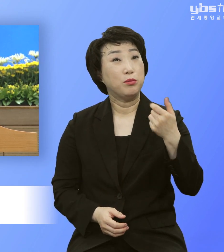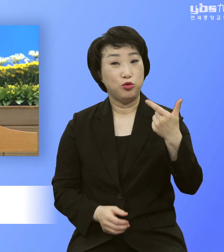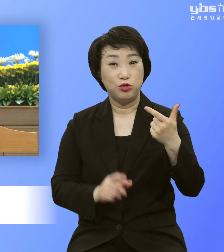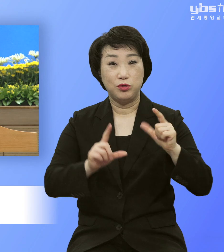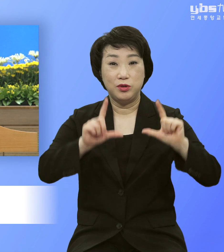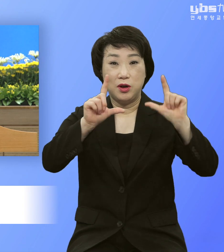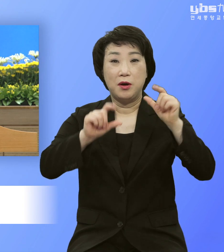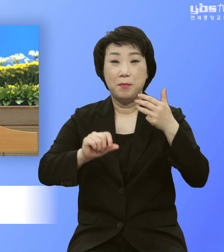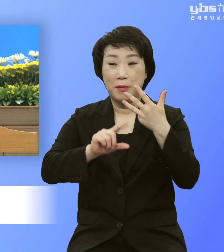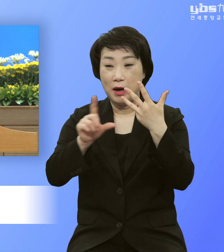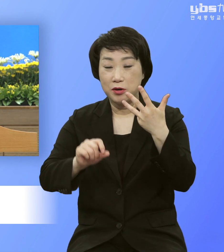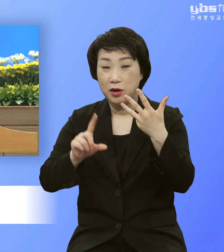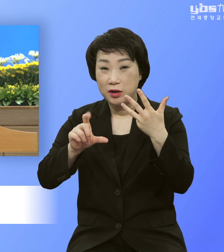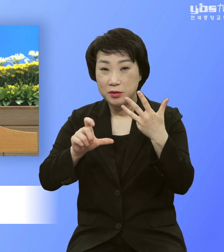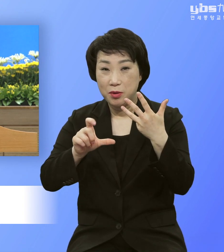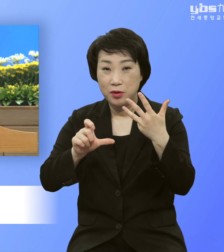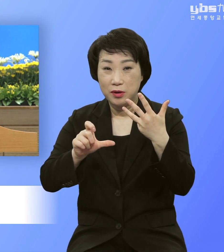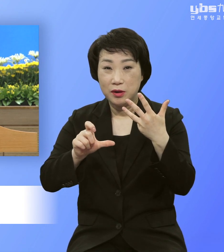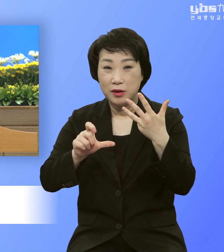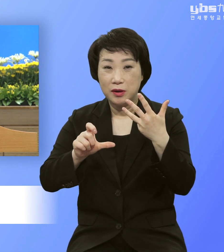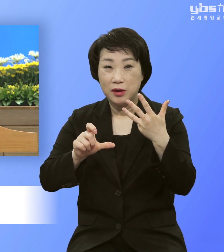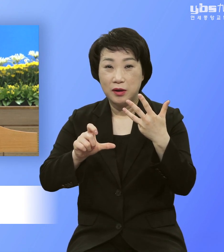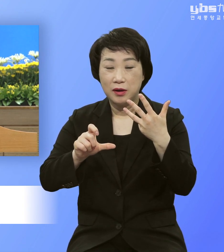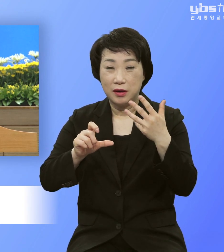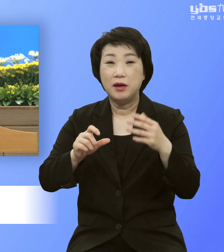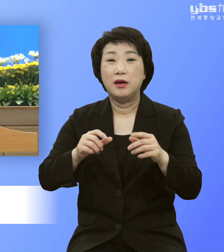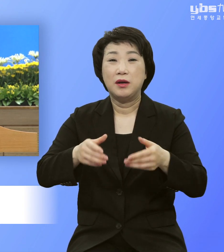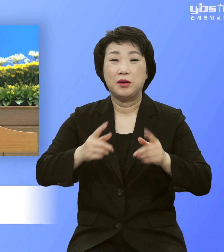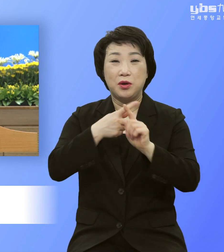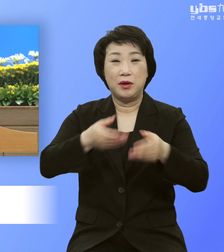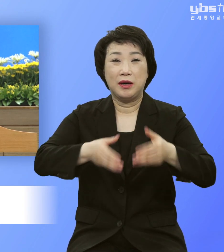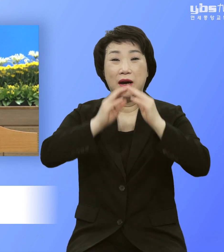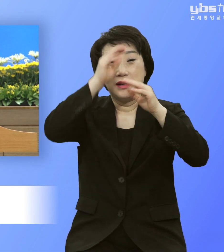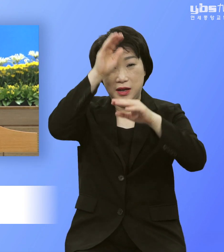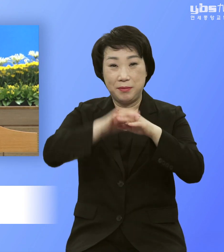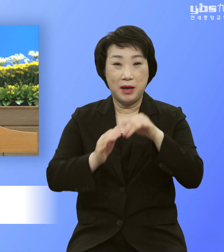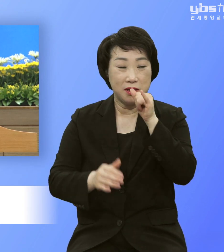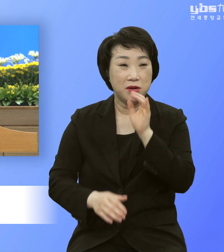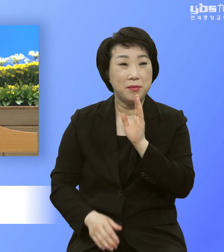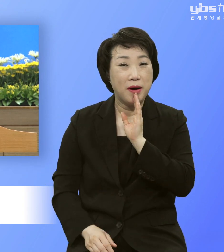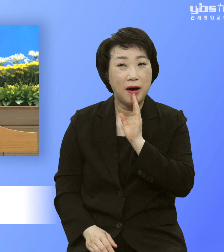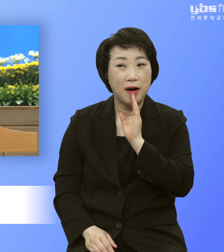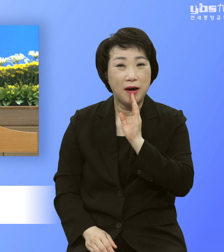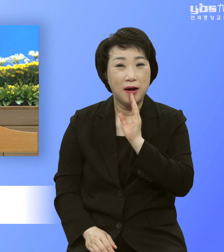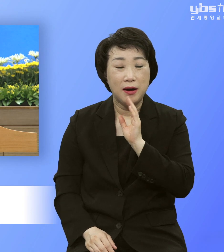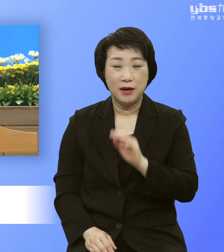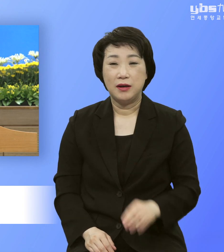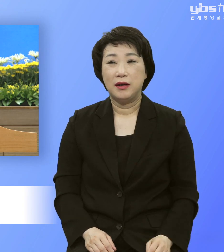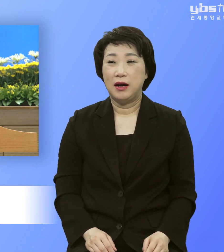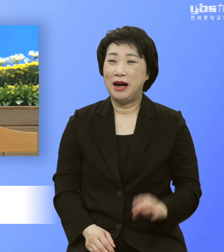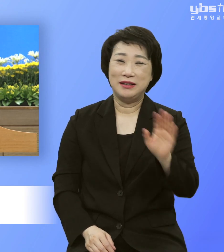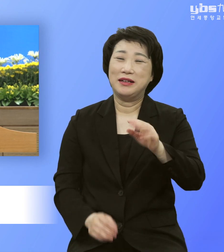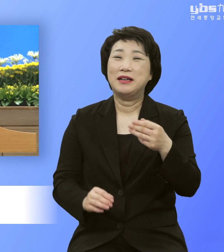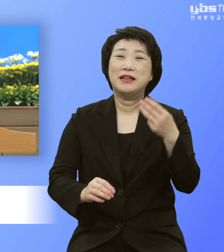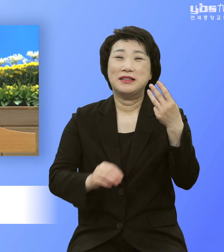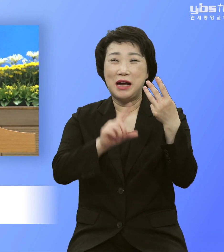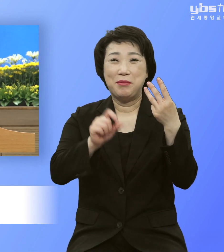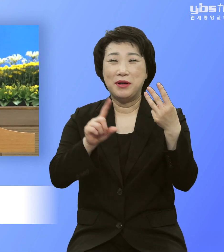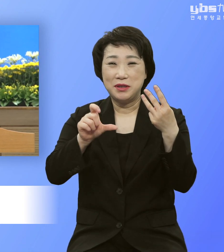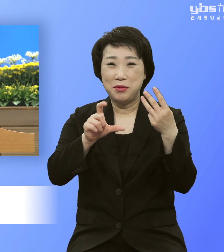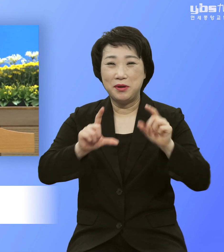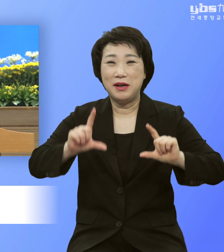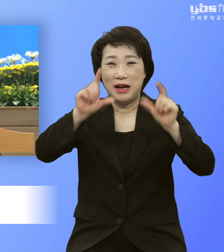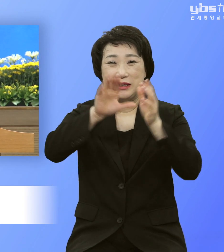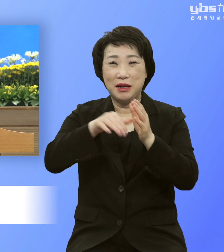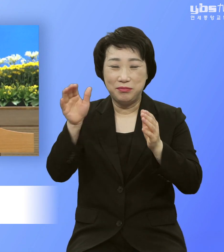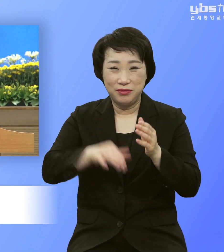1986년도 8월 15일 날 개척 예배 드렸어. 4월 첫 주부터 매달